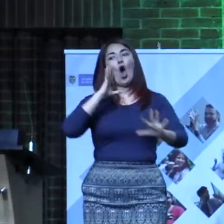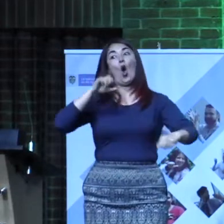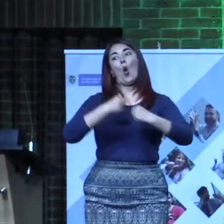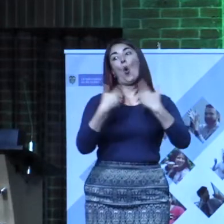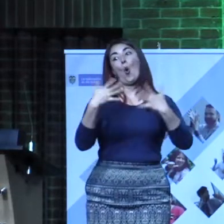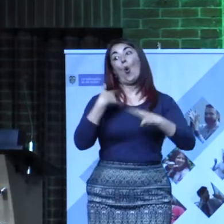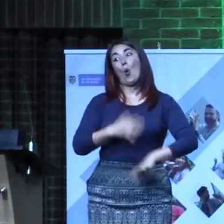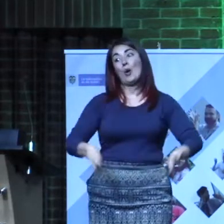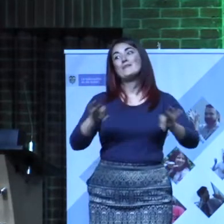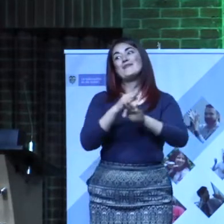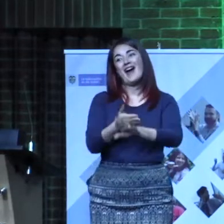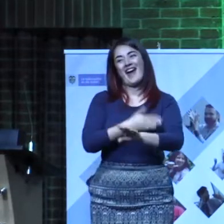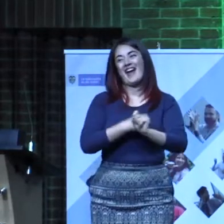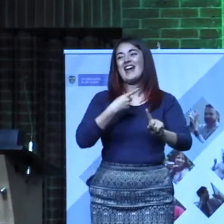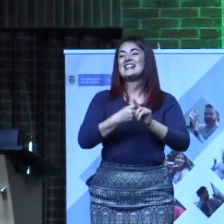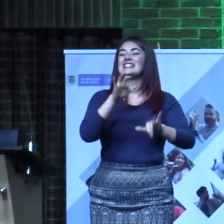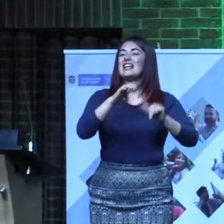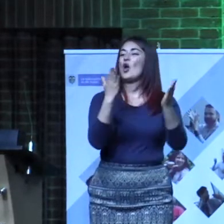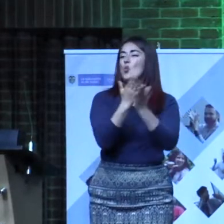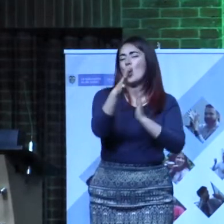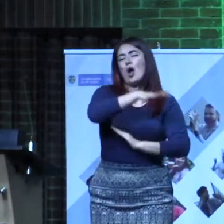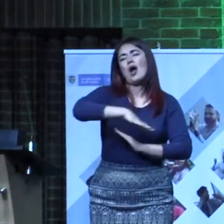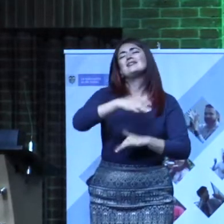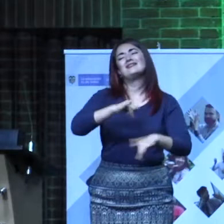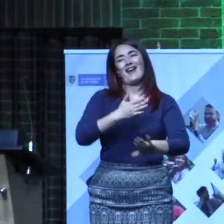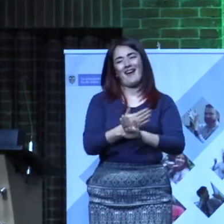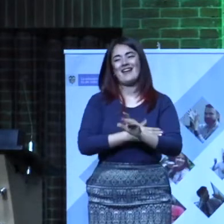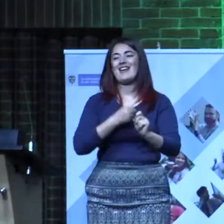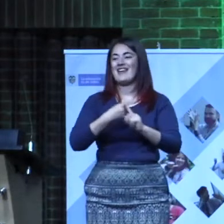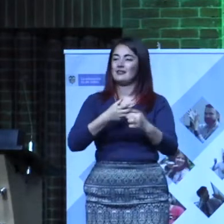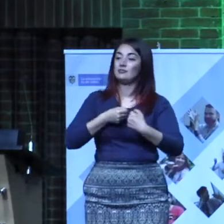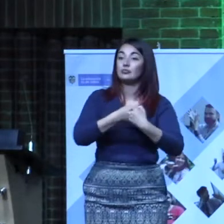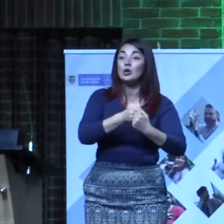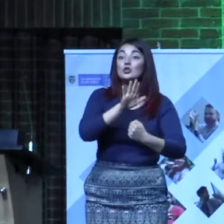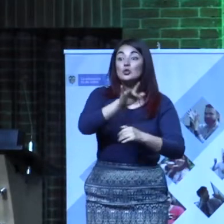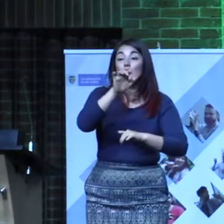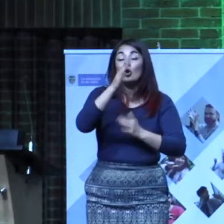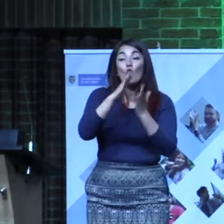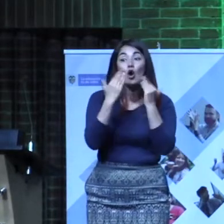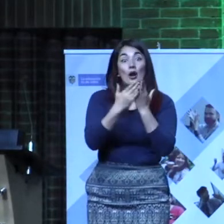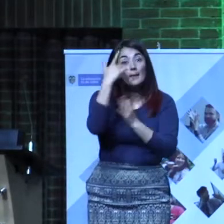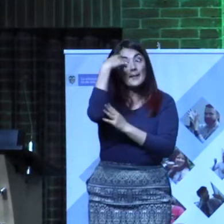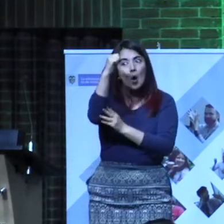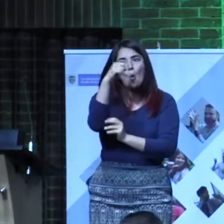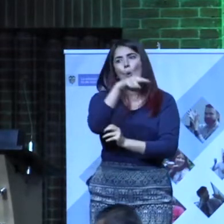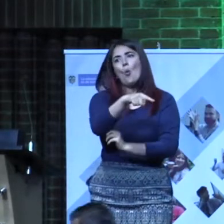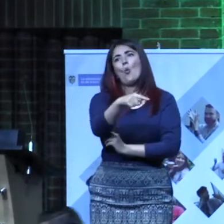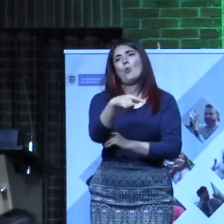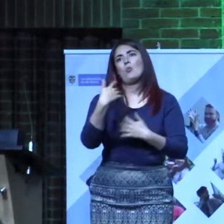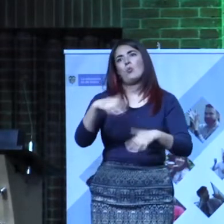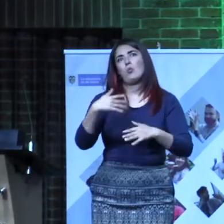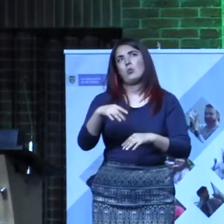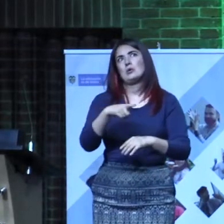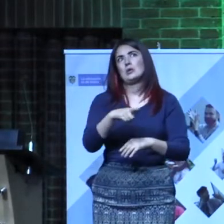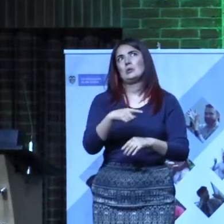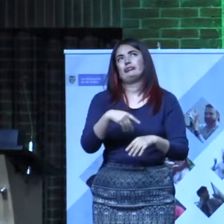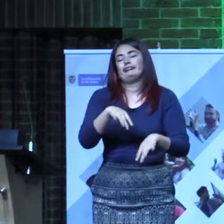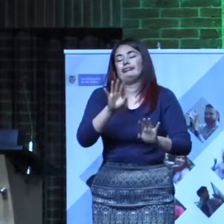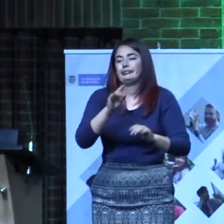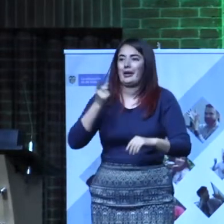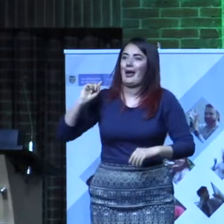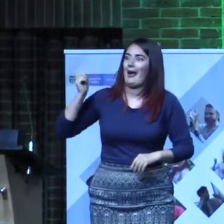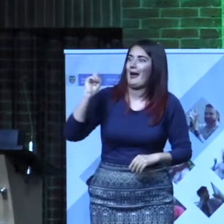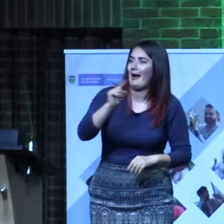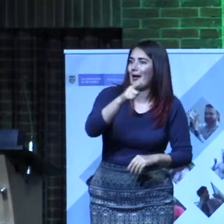muy importante que tuvimos con la Secretaría de Educación de Bogotá, el Colegio Manuela Beltrán es uno de los colegios que por varios